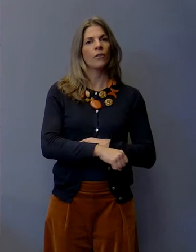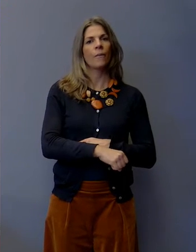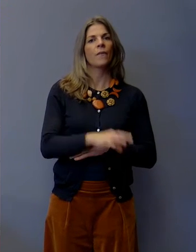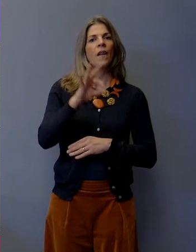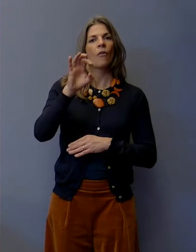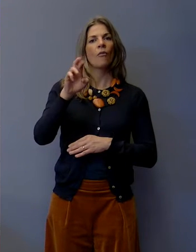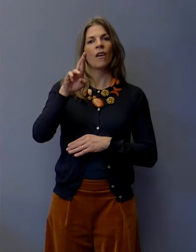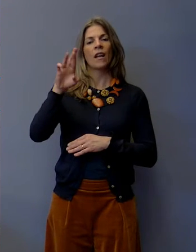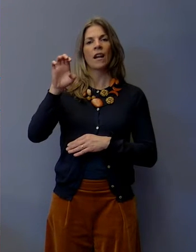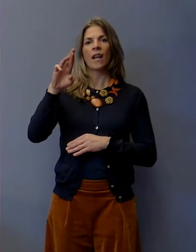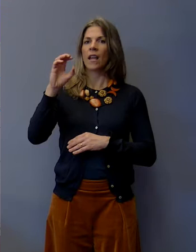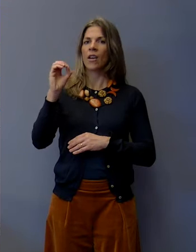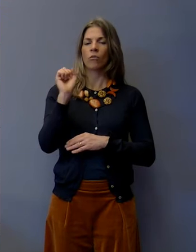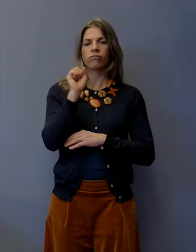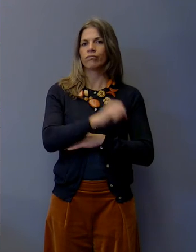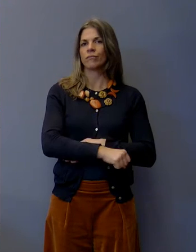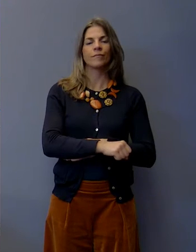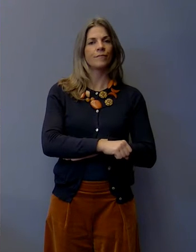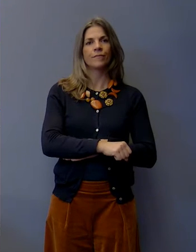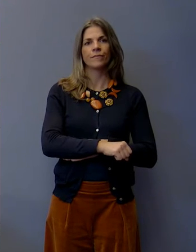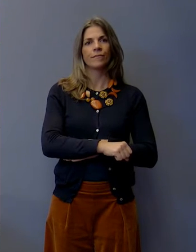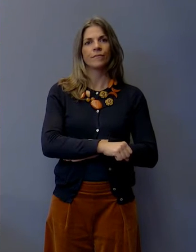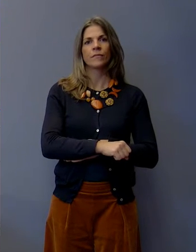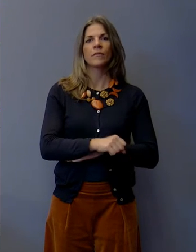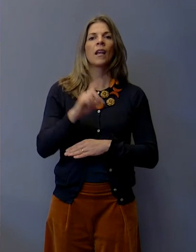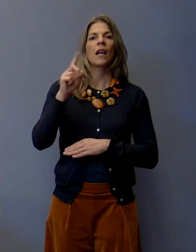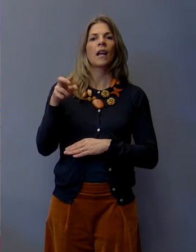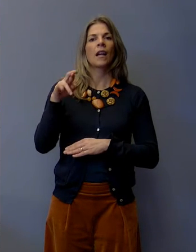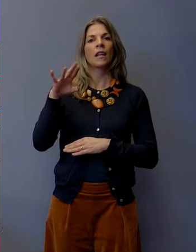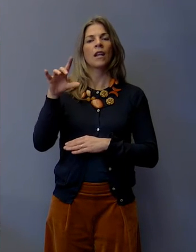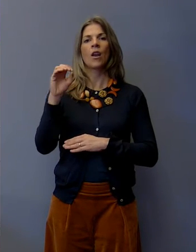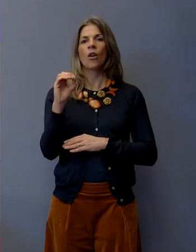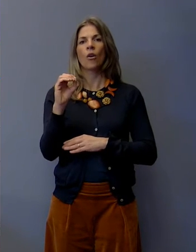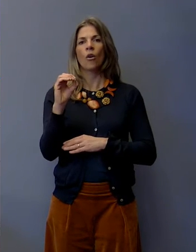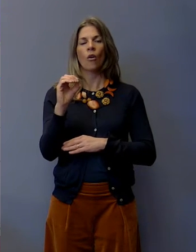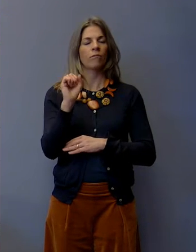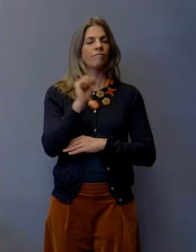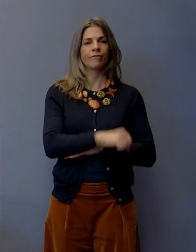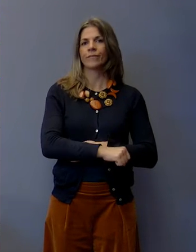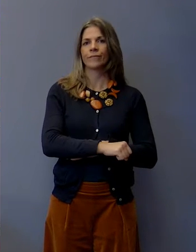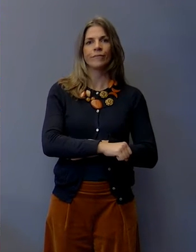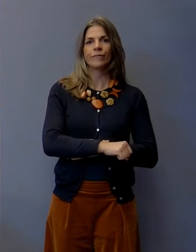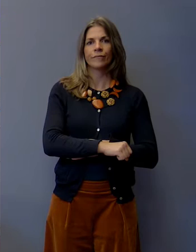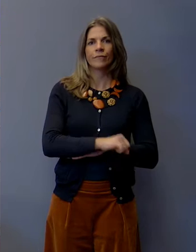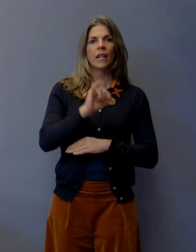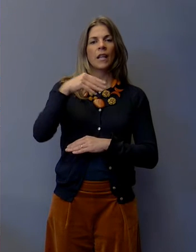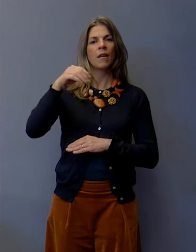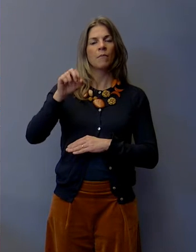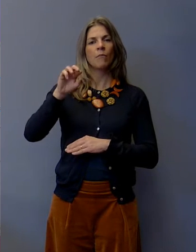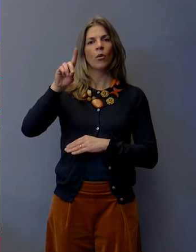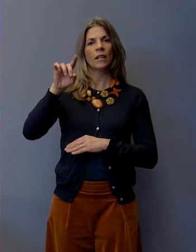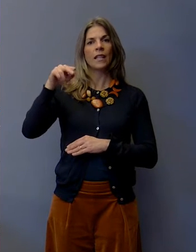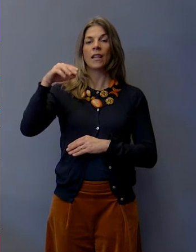ferrero contrario consigliere grillo contrario consigliere immordino